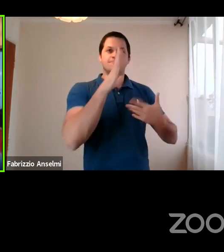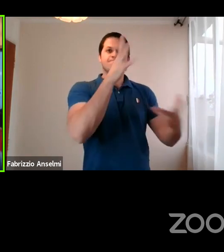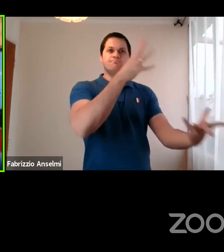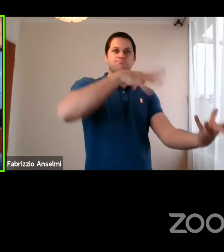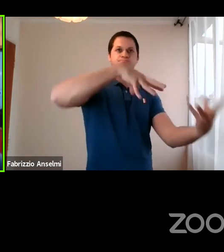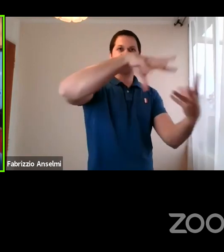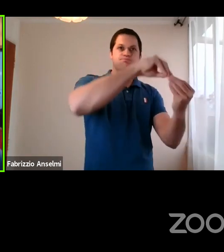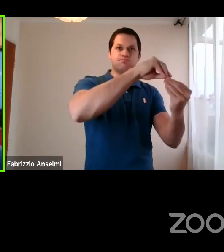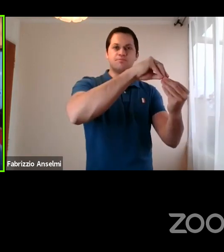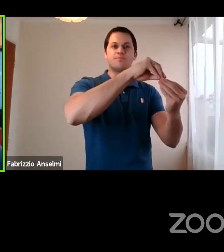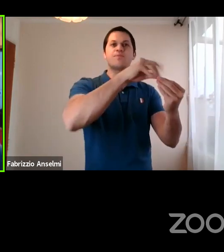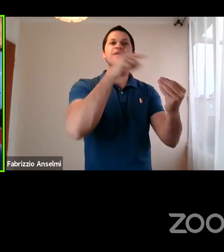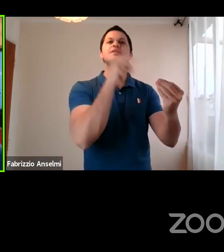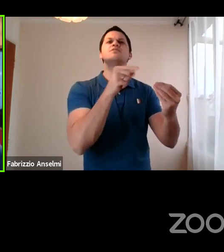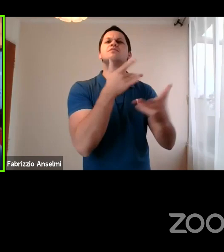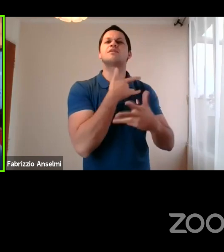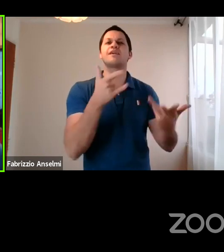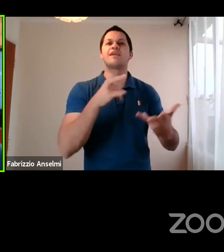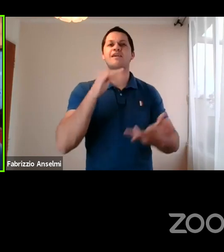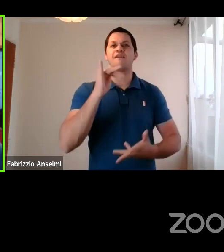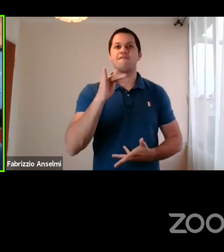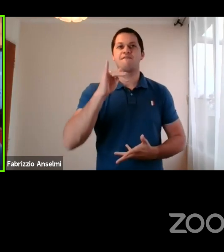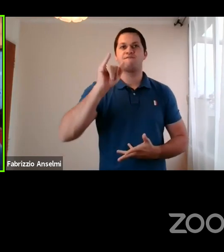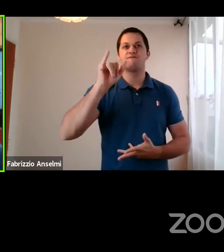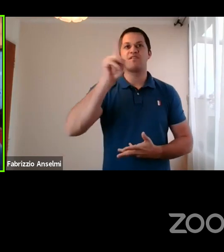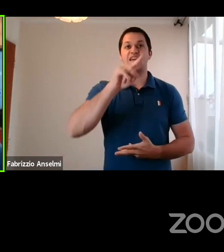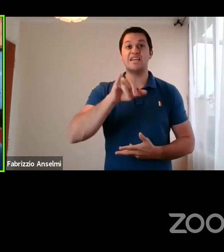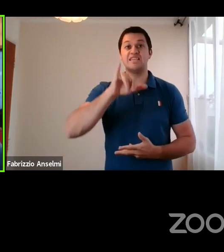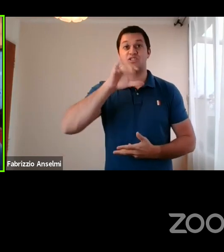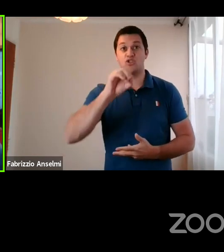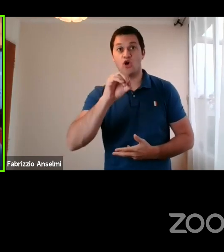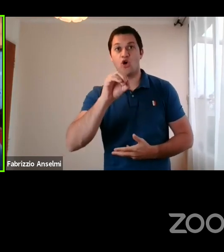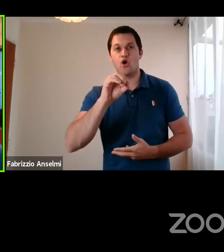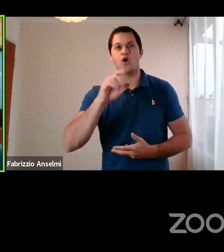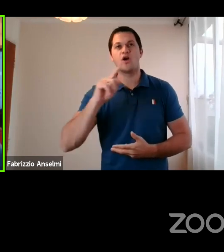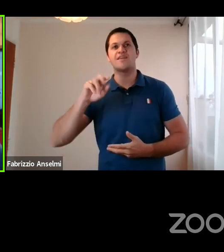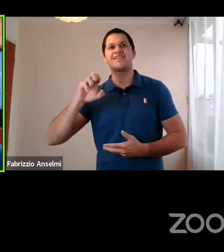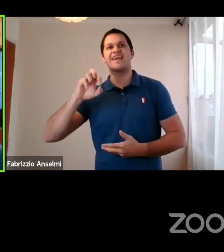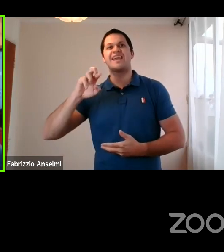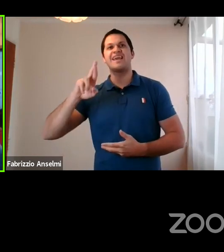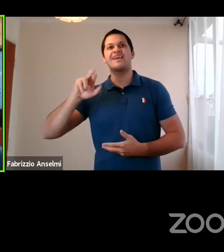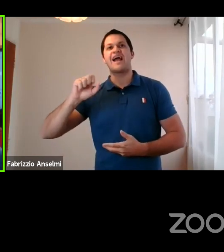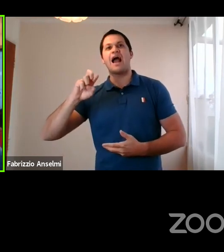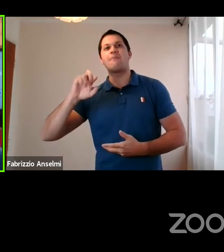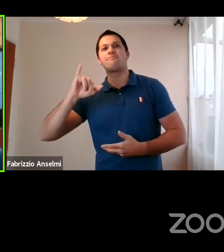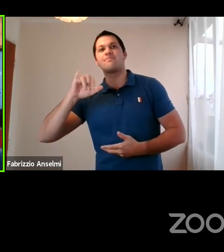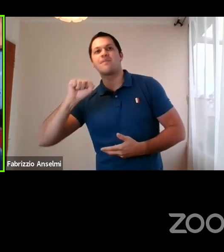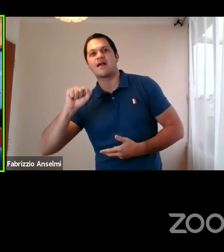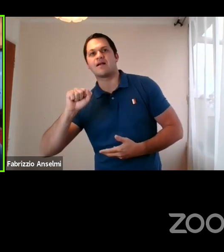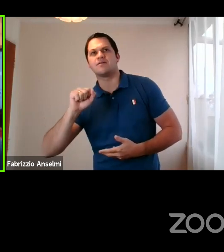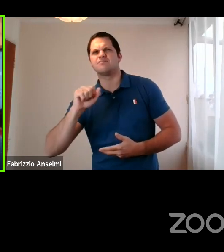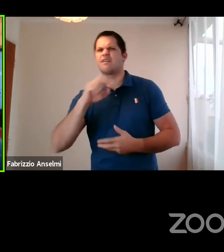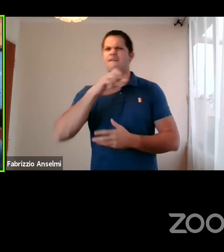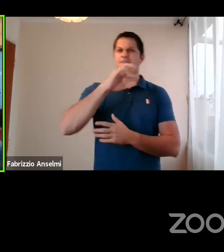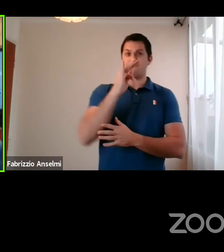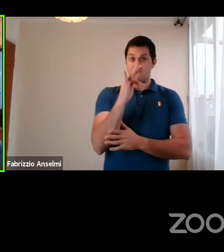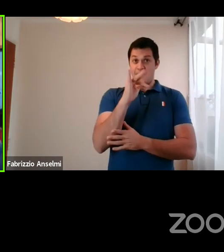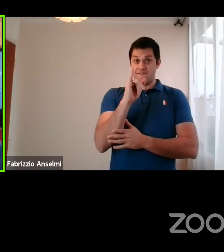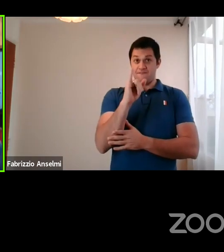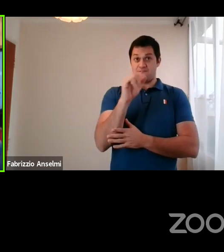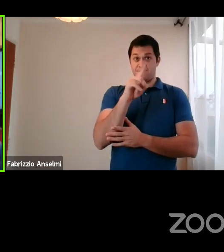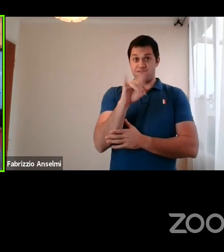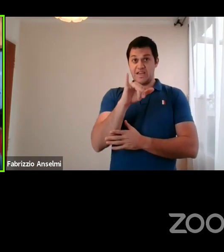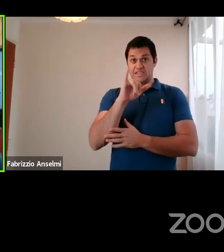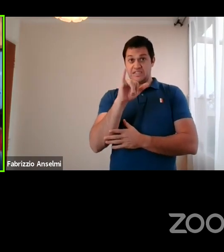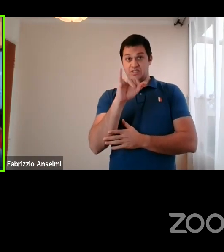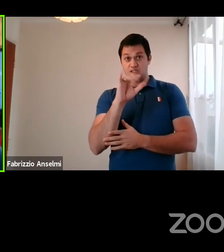colocar fisioterapia, ¿ya? Fisio significa naturaleza, por lo tanto, fisioterapia significa terapia por